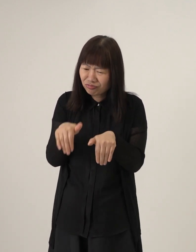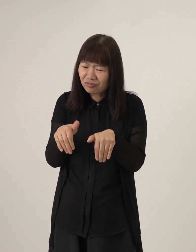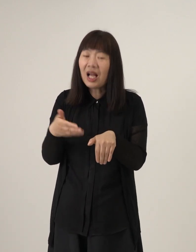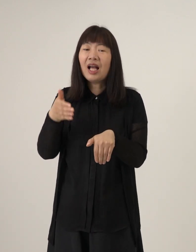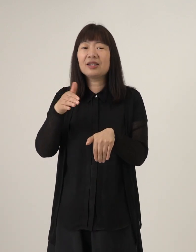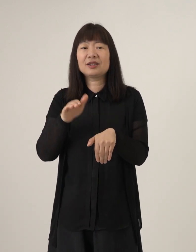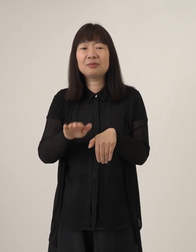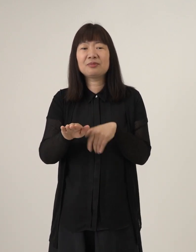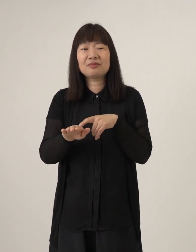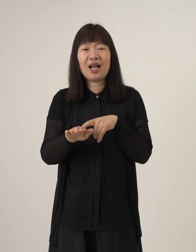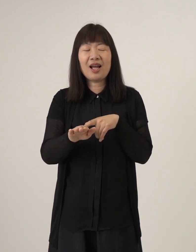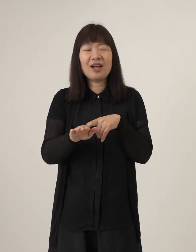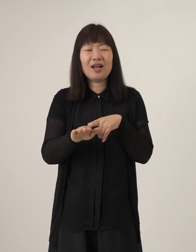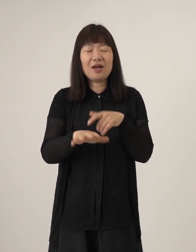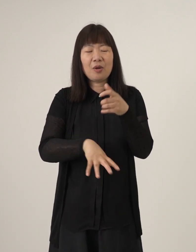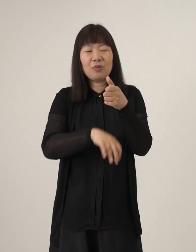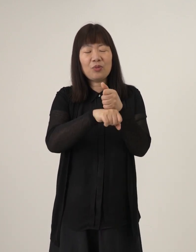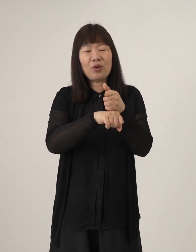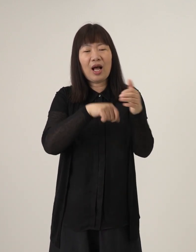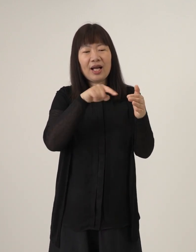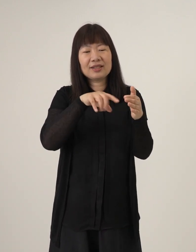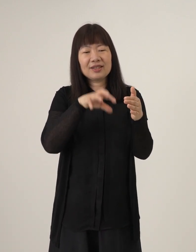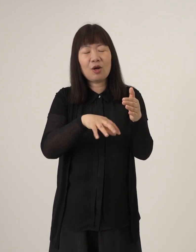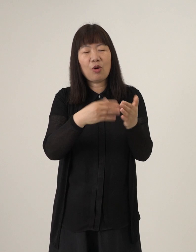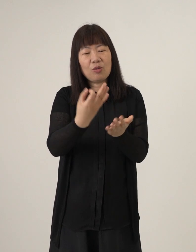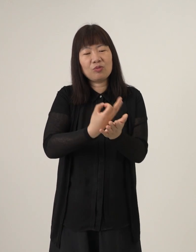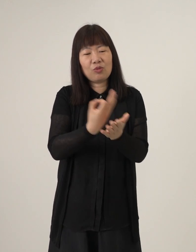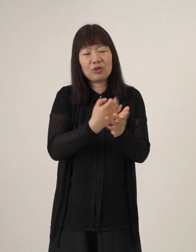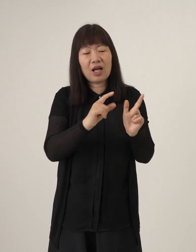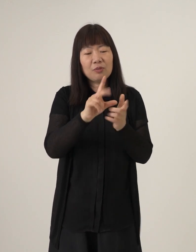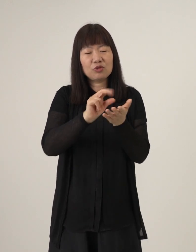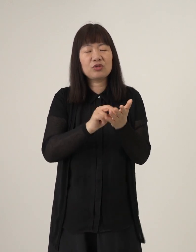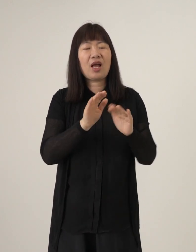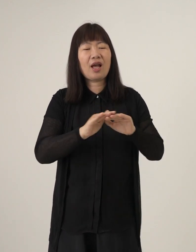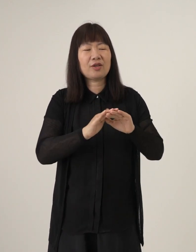일은 해결이 돼 있었을 거고 어느 정도는